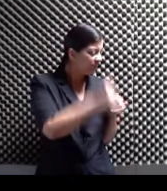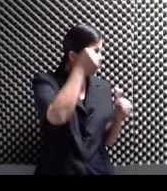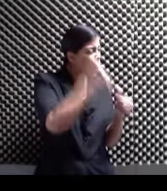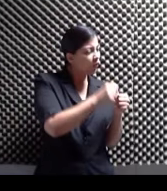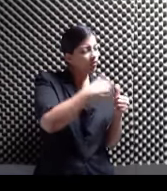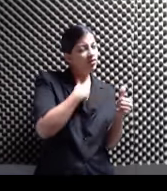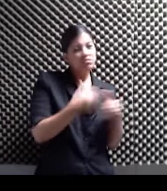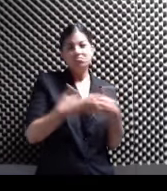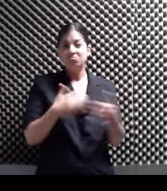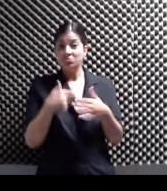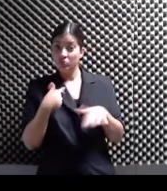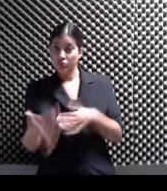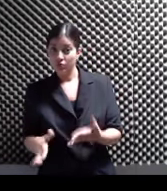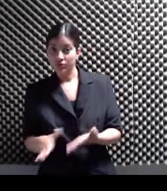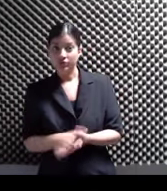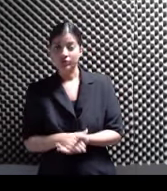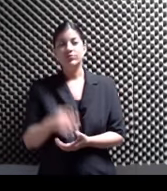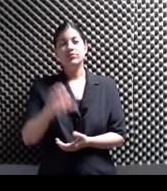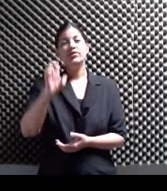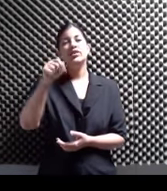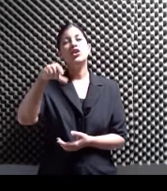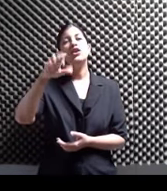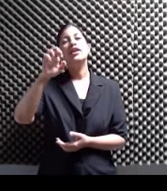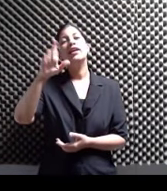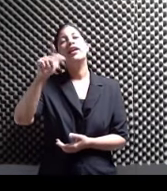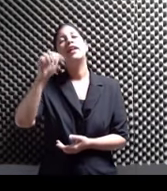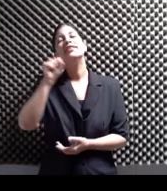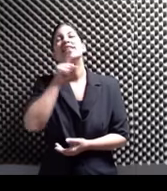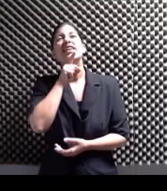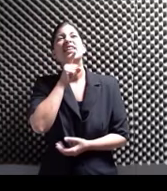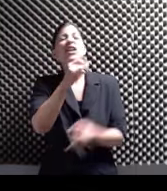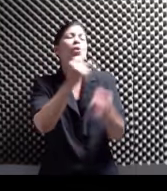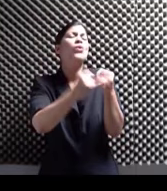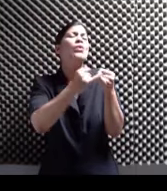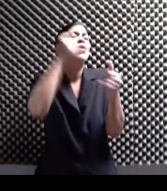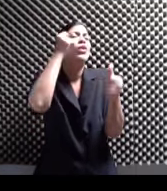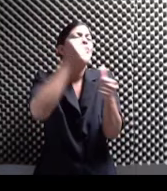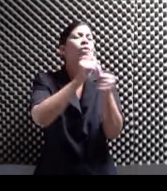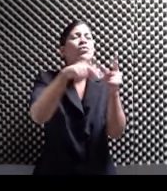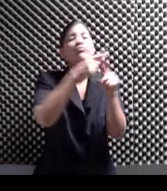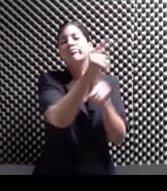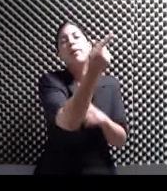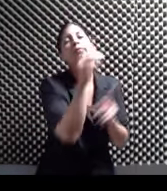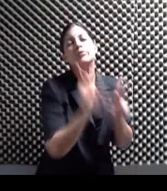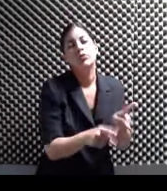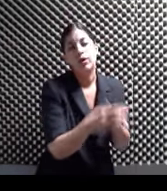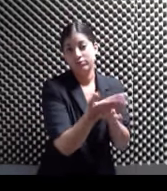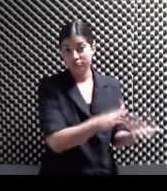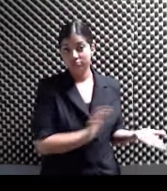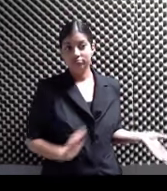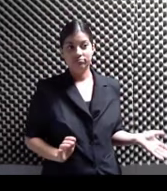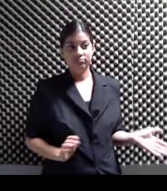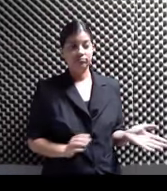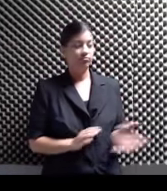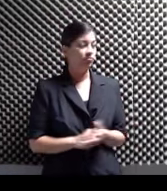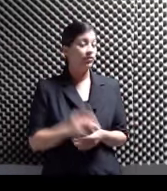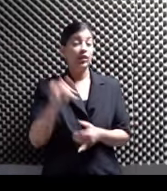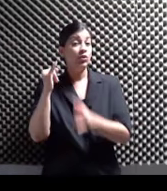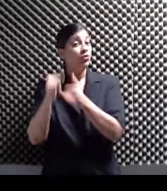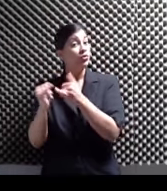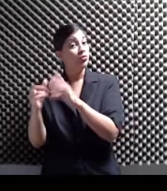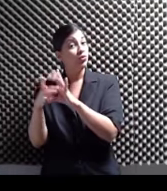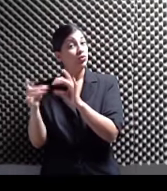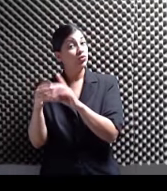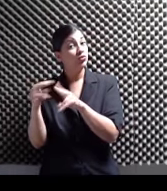último recuerdo que se tiene de una persona cuando se va. Ah, okay. Y uno de los cuentos se titula Esquelares, porque es una compañía que hace